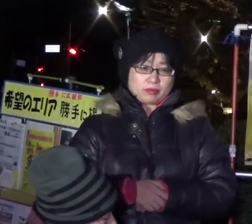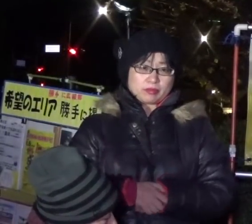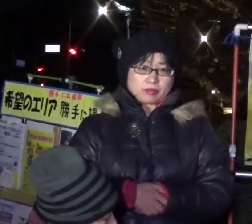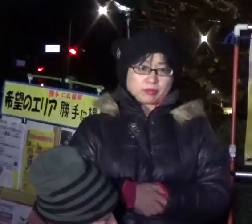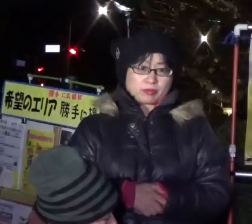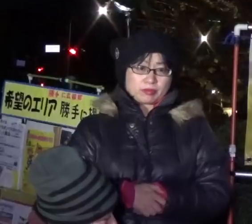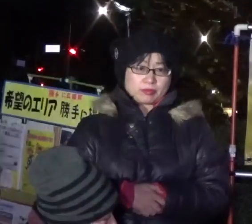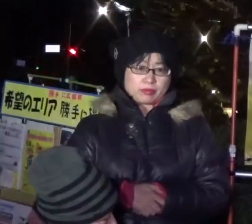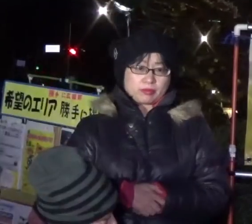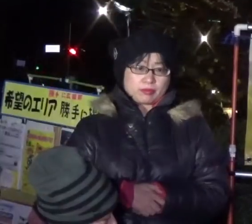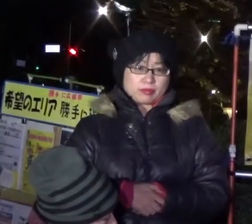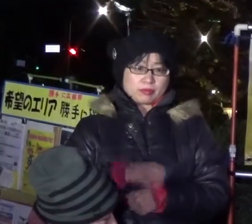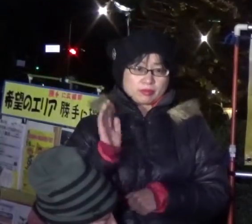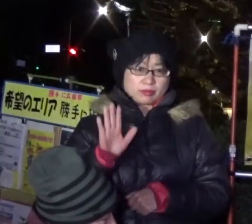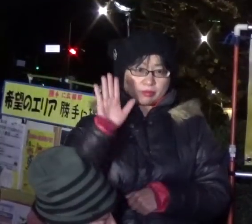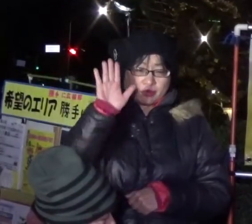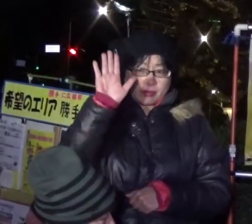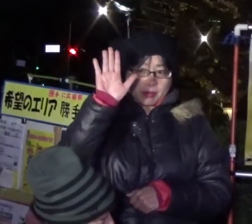これからも